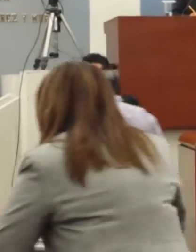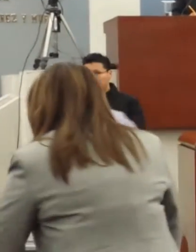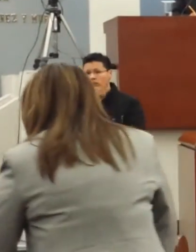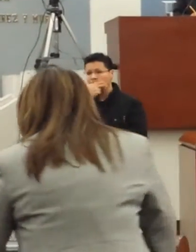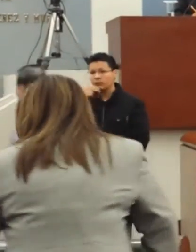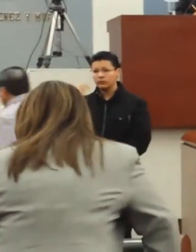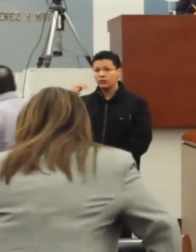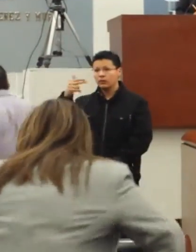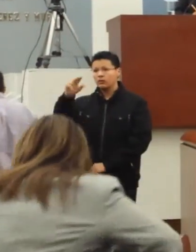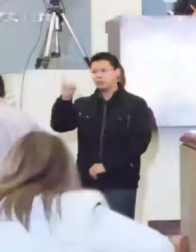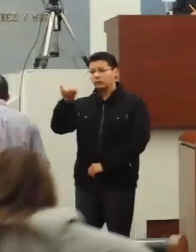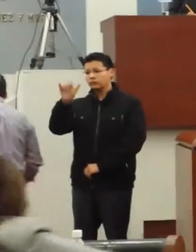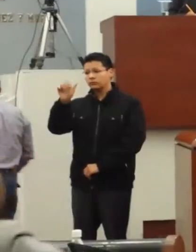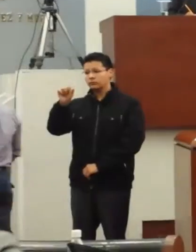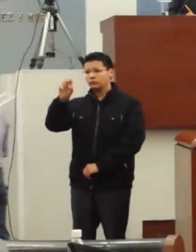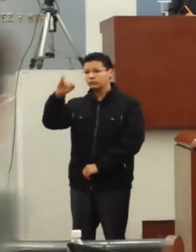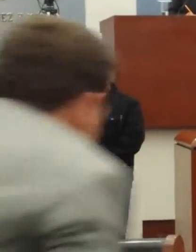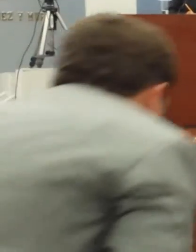adelante